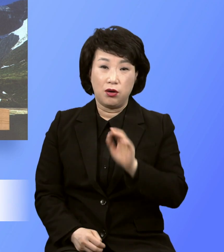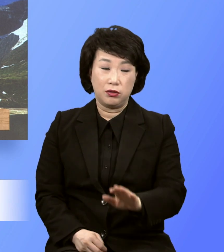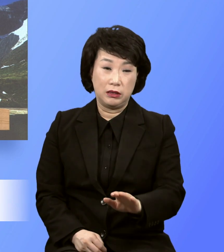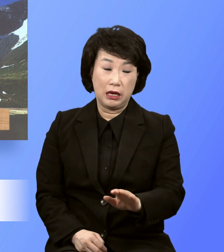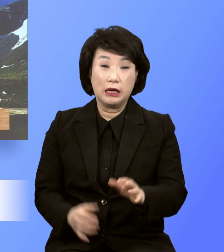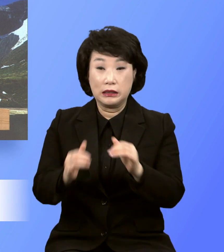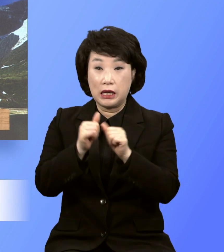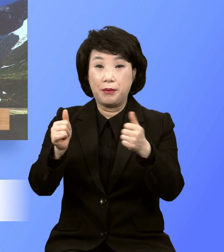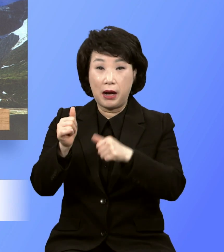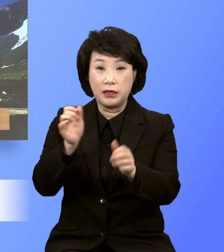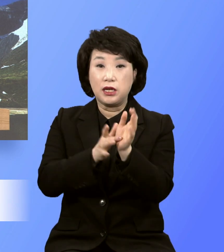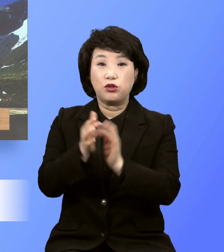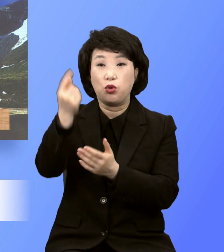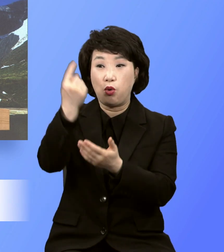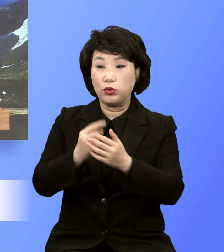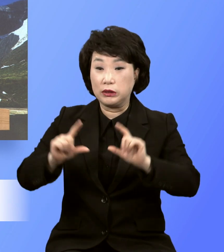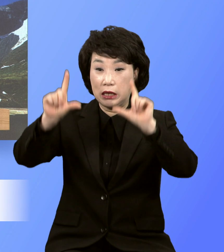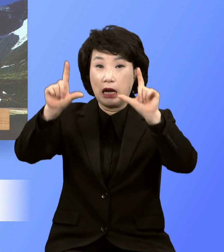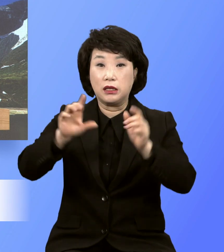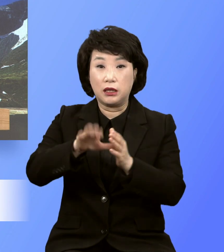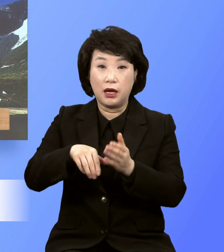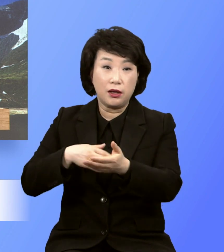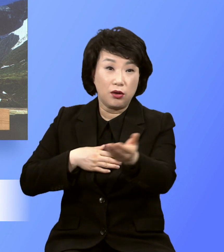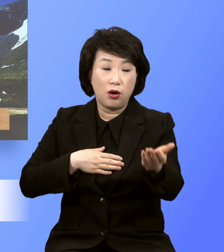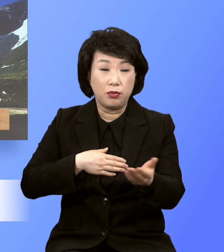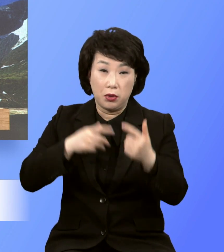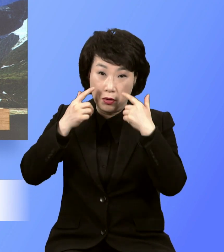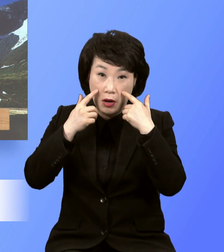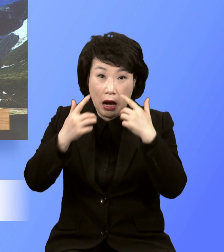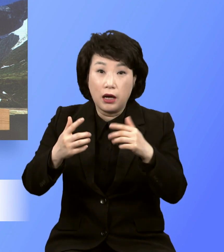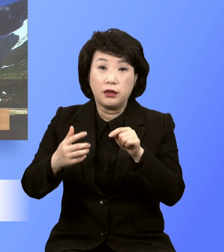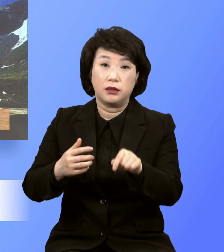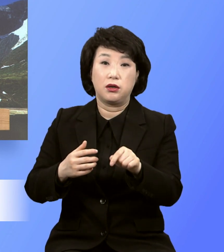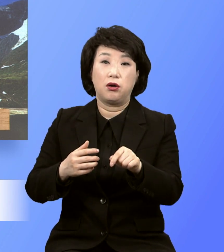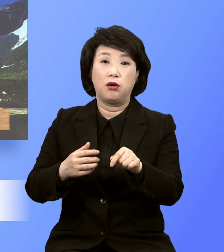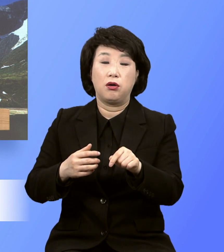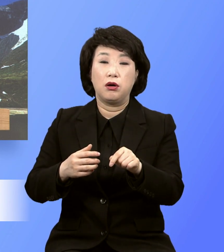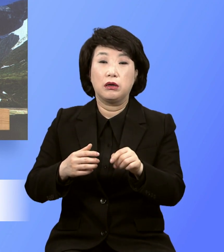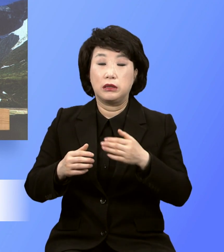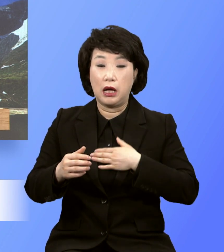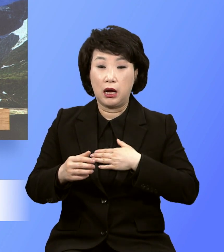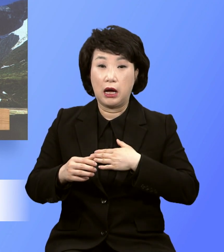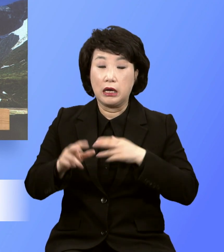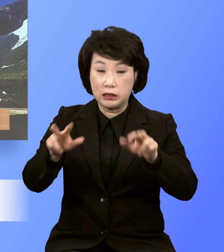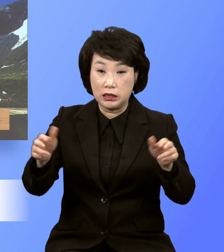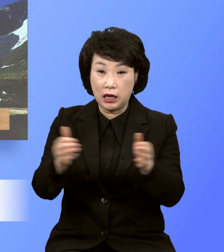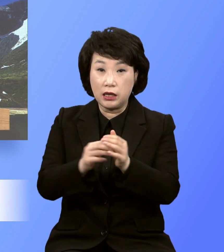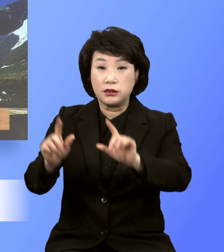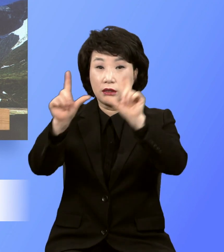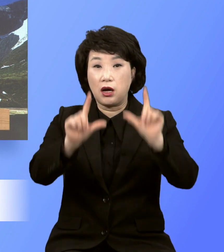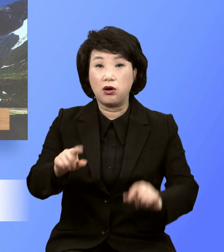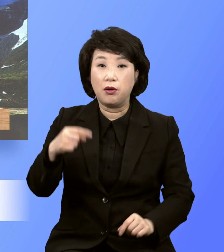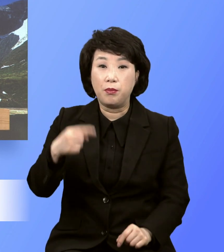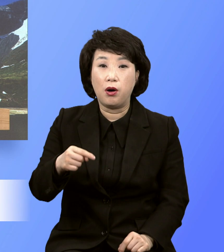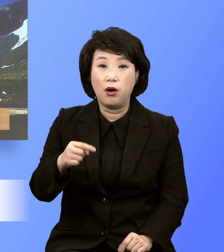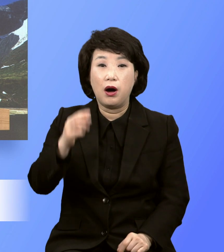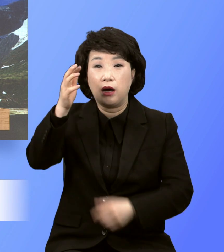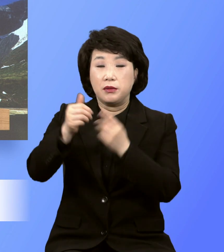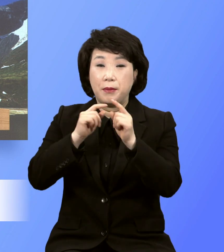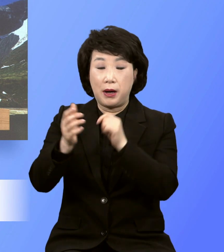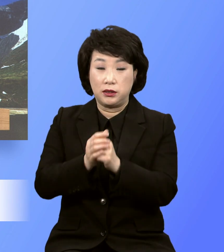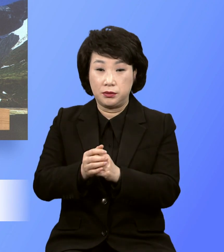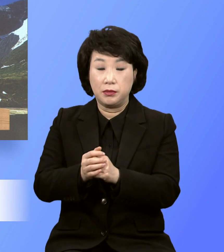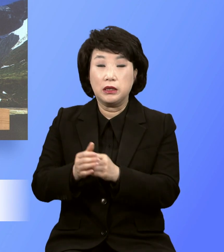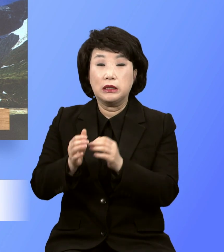그러나 인자의 날이 도래오는 그날 어김없이 그가 어떻게 살았는지에 대해서 하나님 말씀을